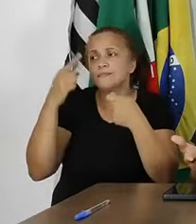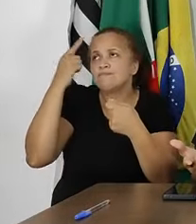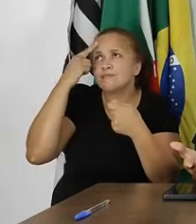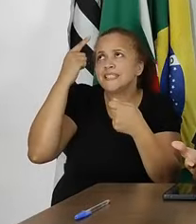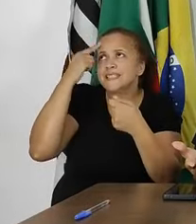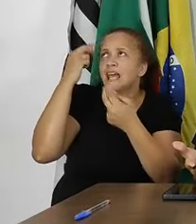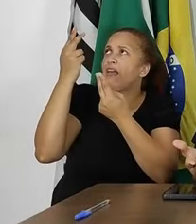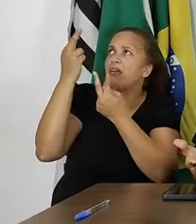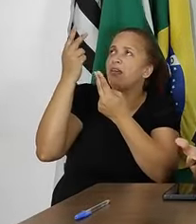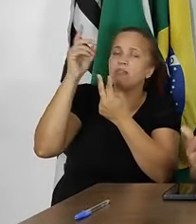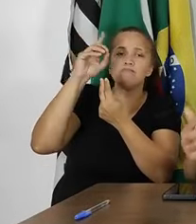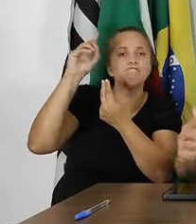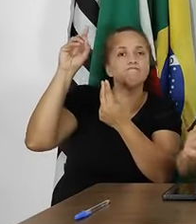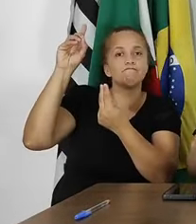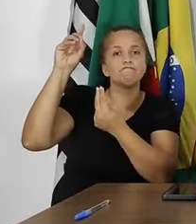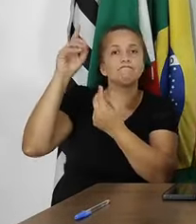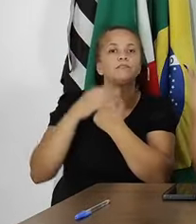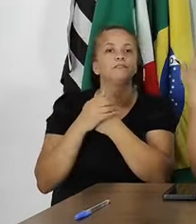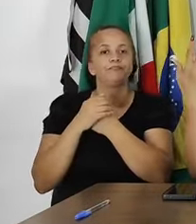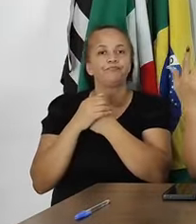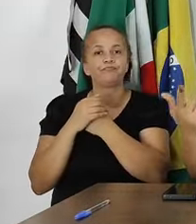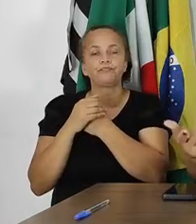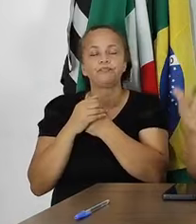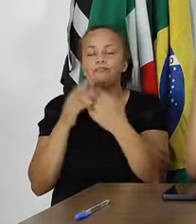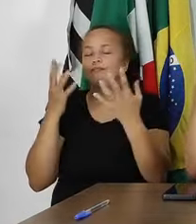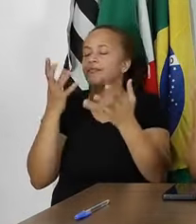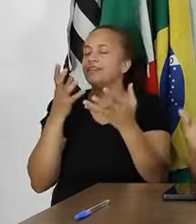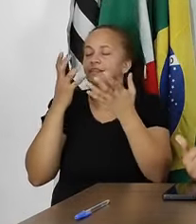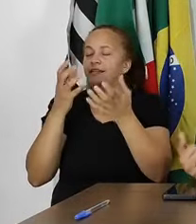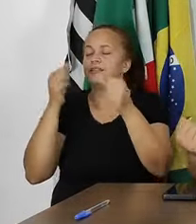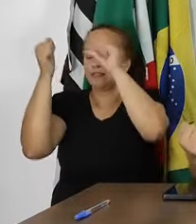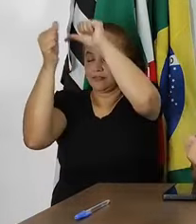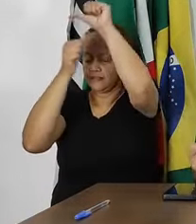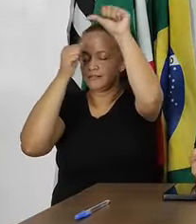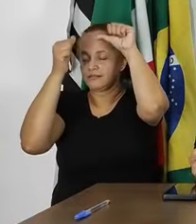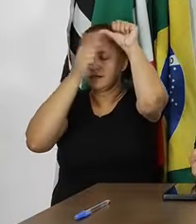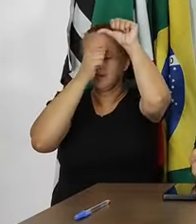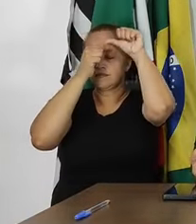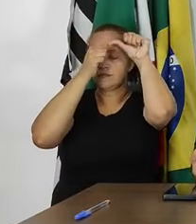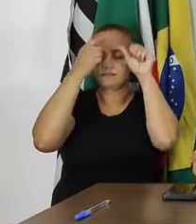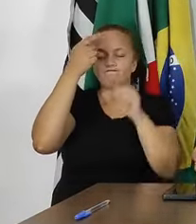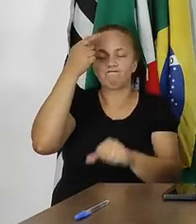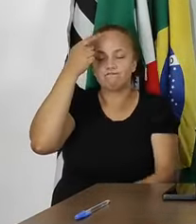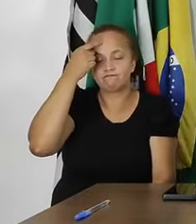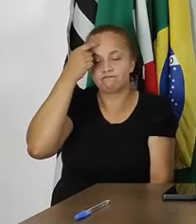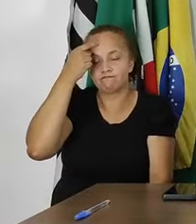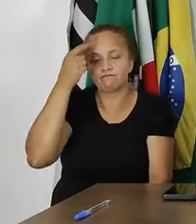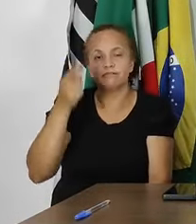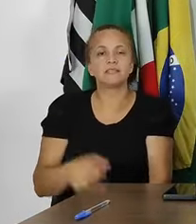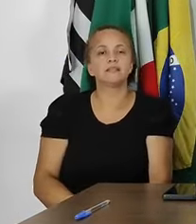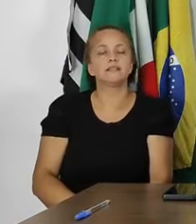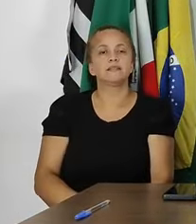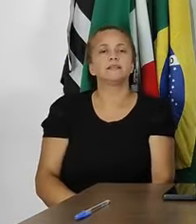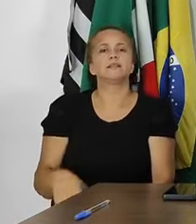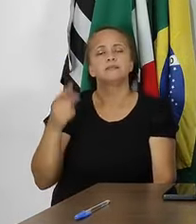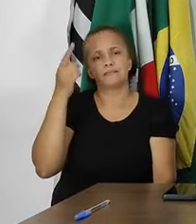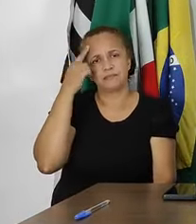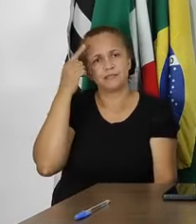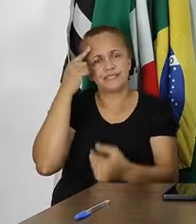pensa. A sermos transformados pela renovação da nossa mente. Pensar como Deus